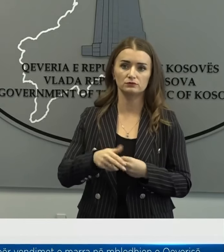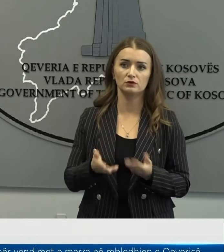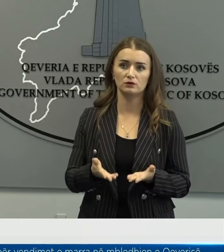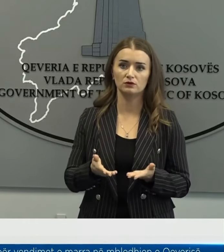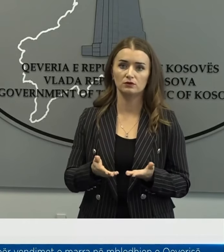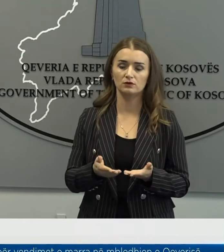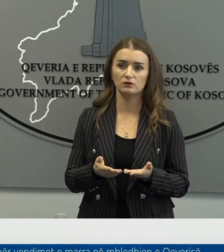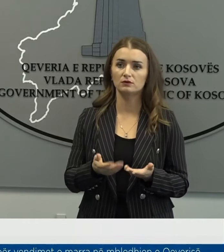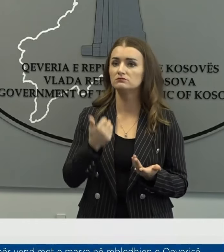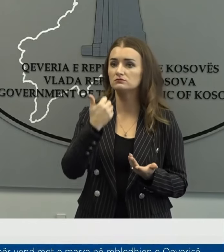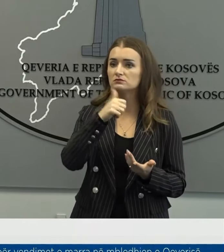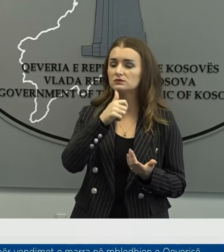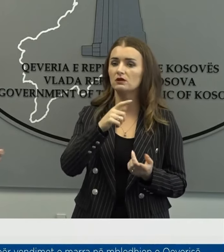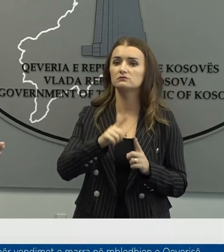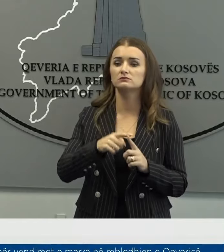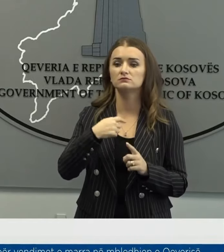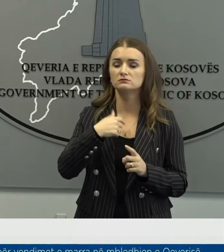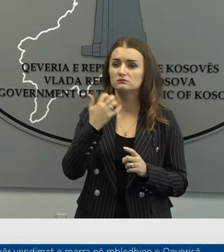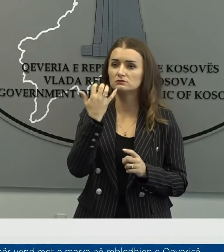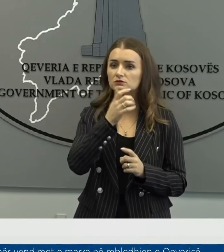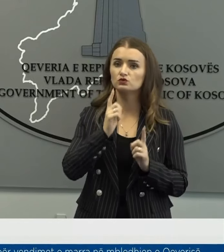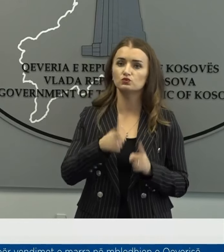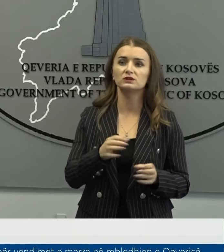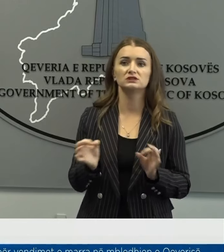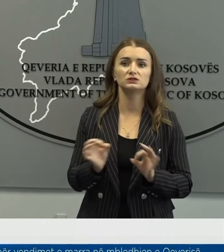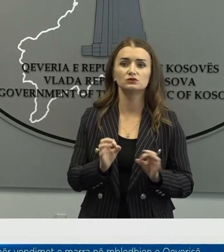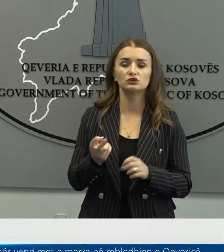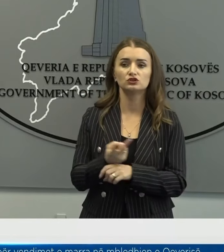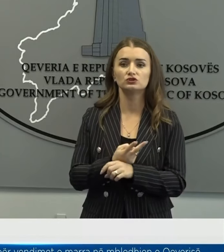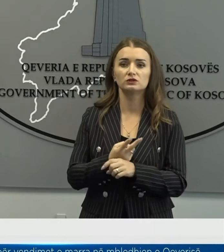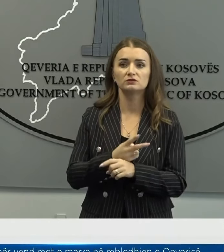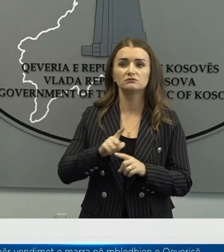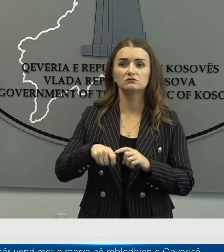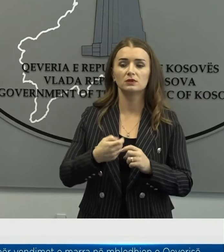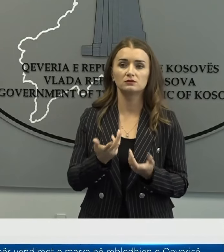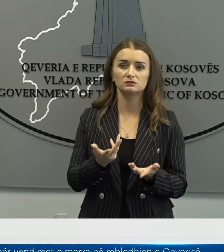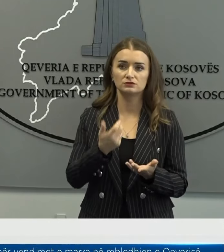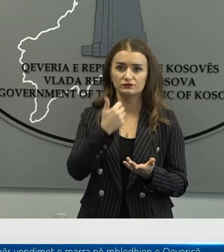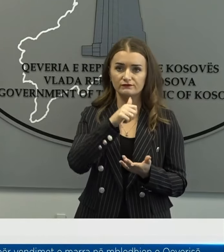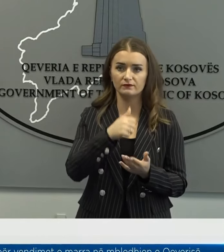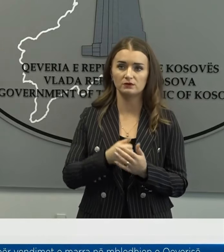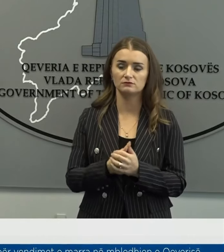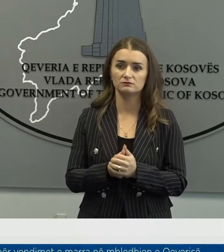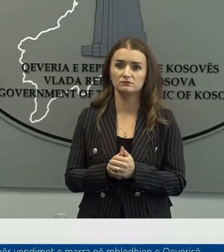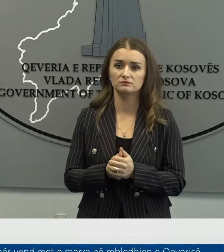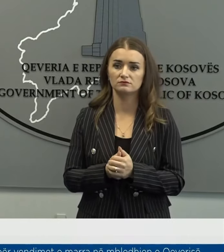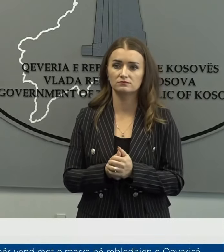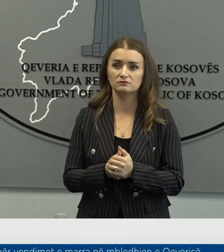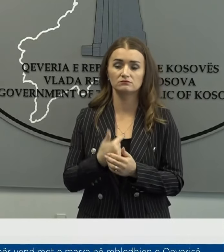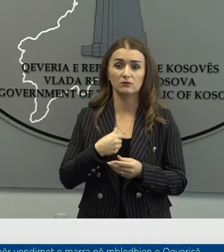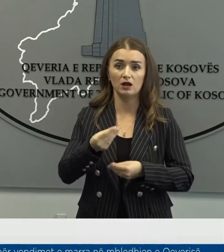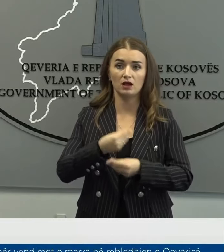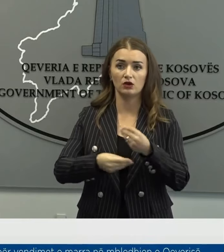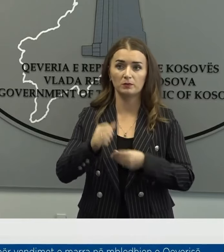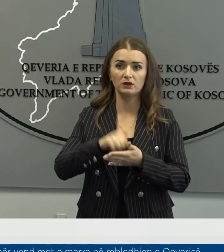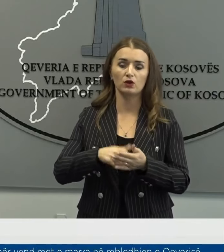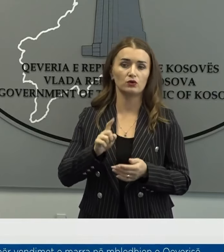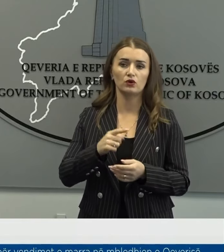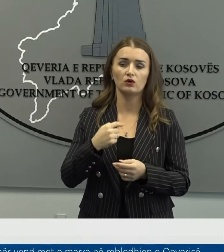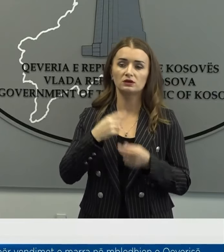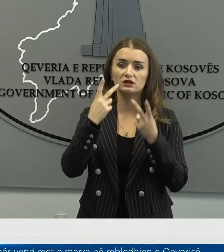fjalë për masa të sigurisë, kurse si për masa tregtare, siç janë përpjekur disa që të na